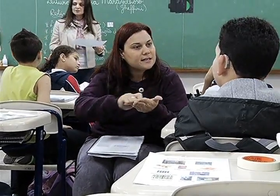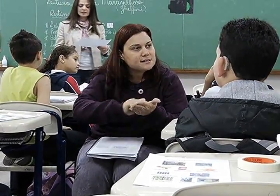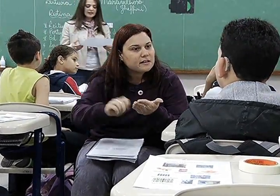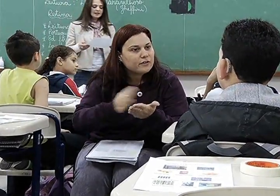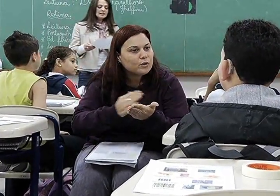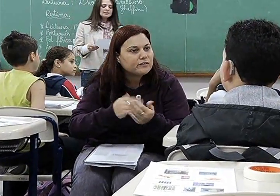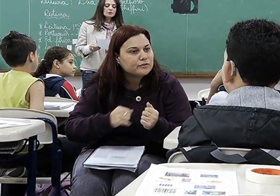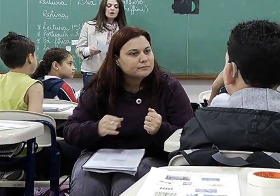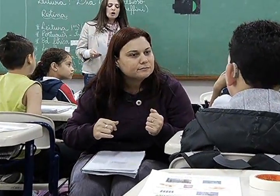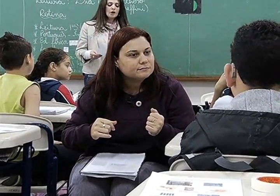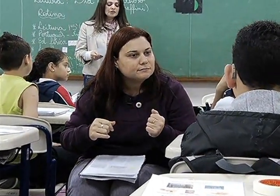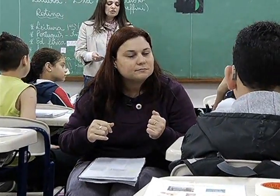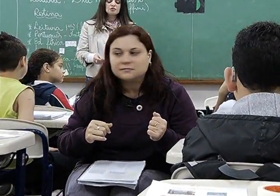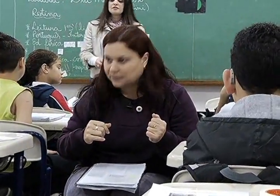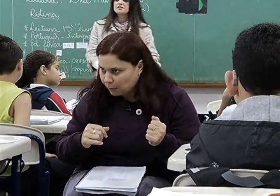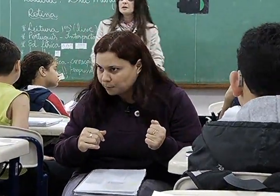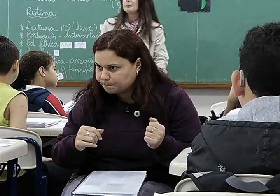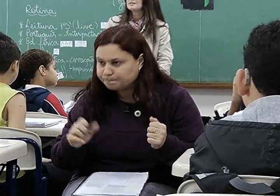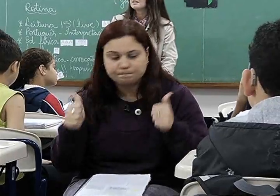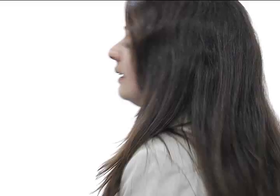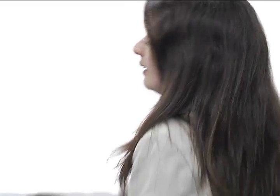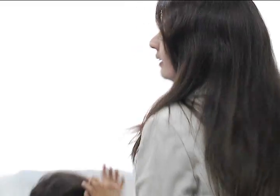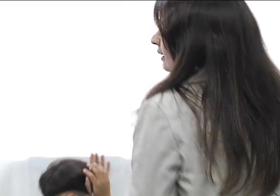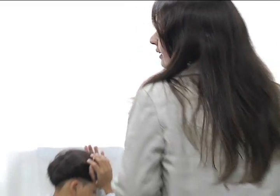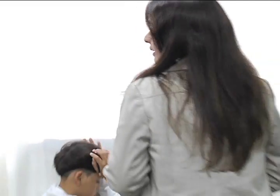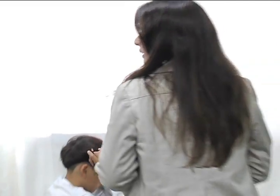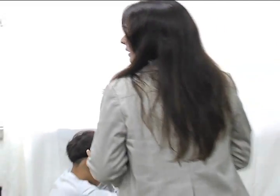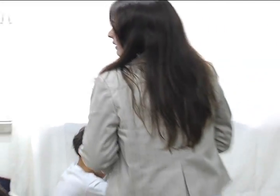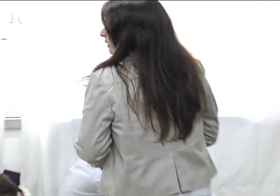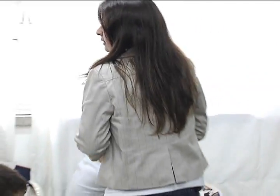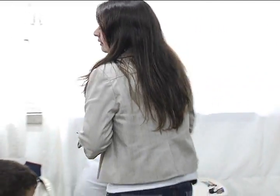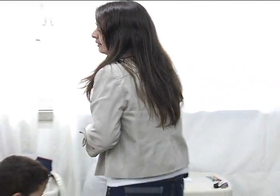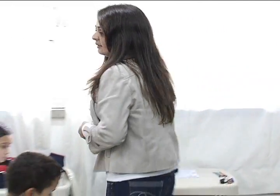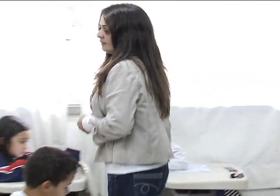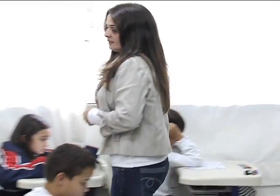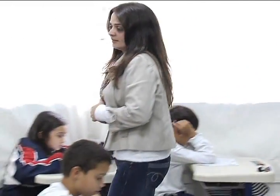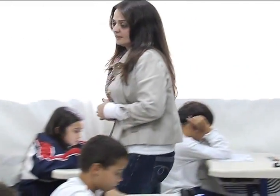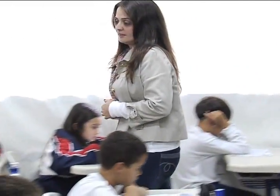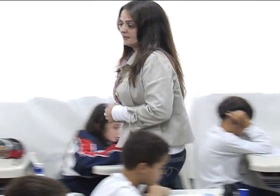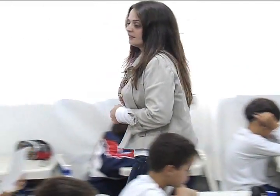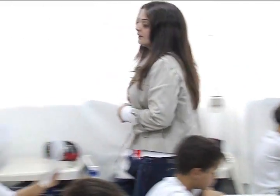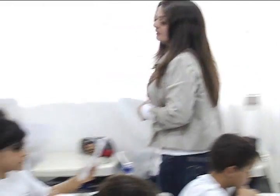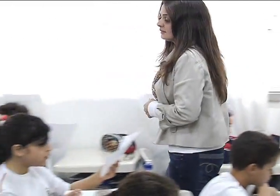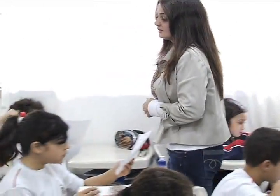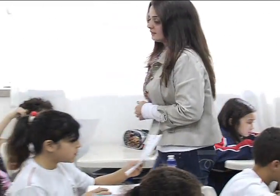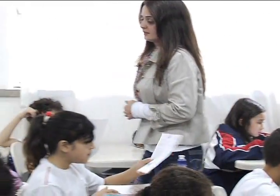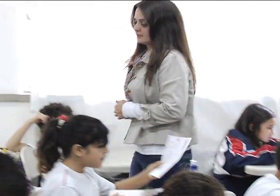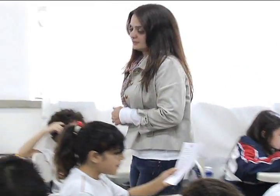Também estão na sala 2 docentes. A professora polivalente Nilda, responsável pela classe,